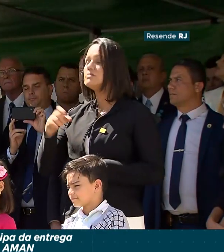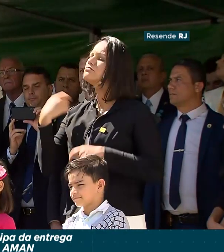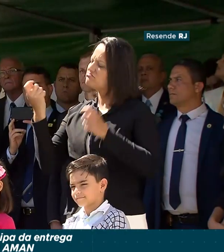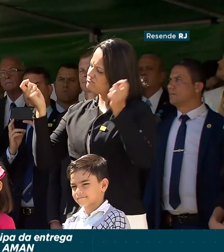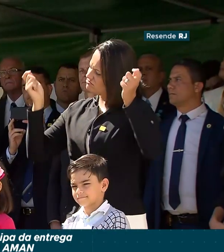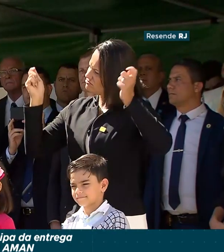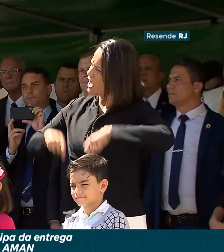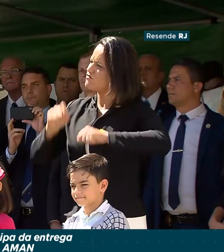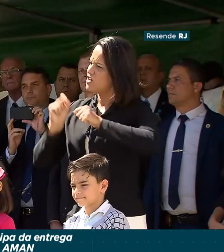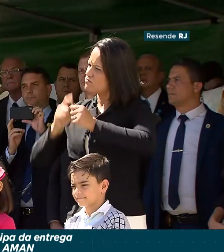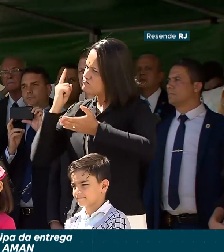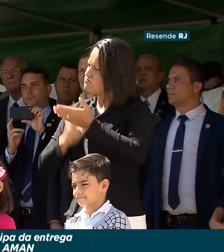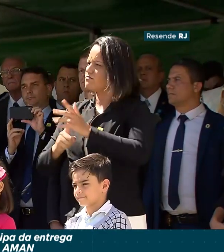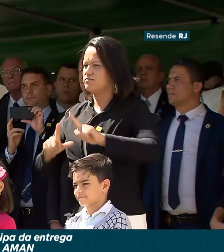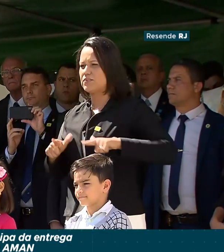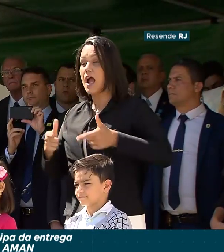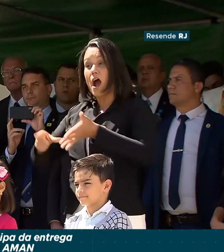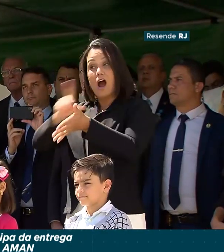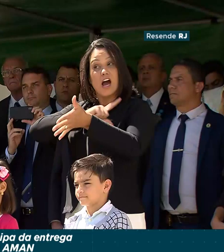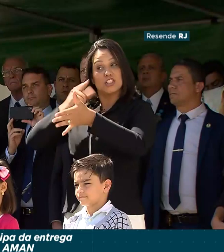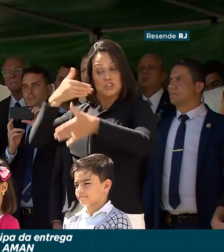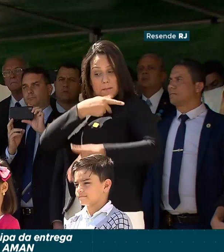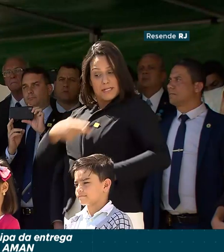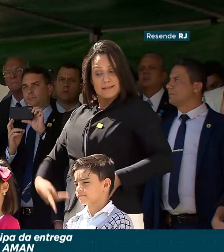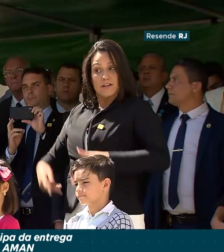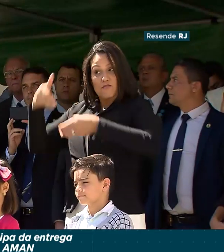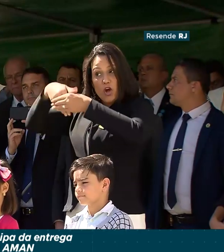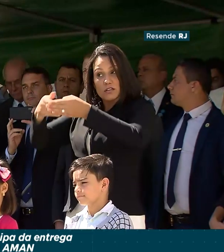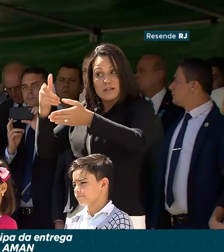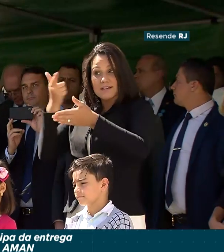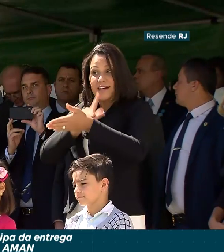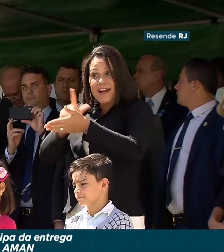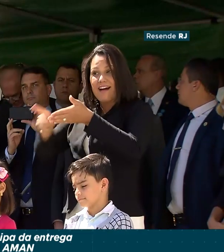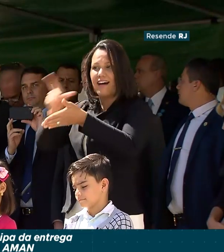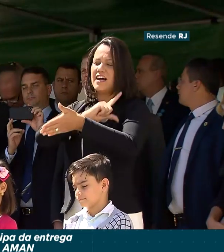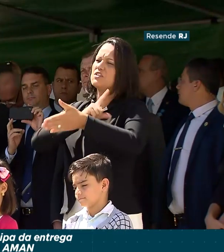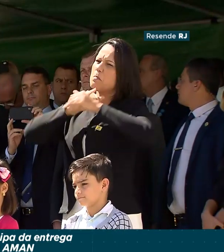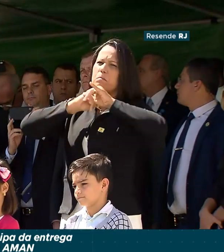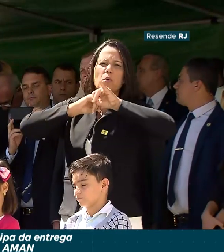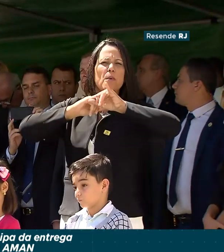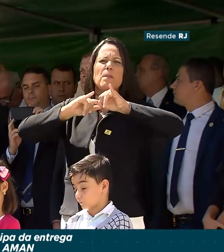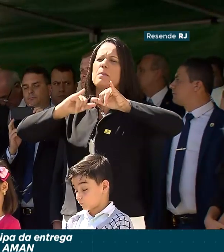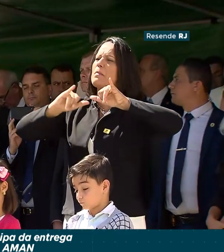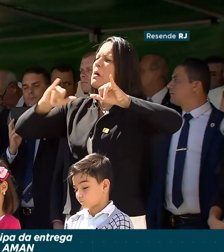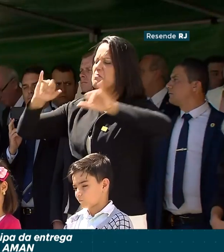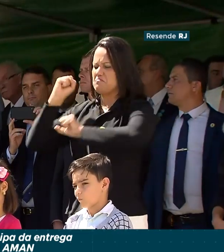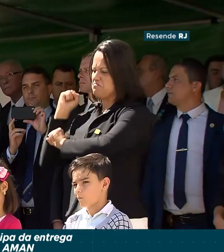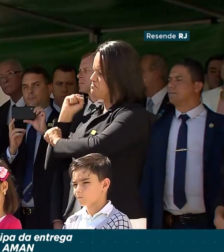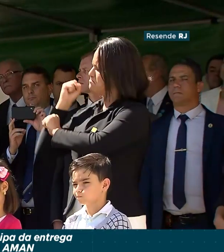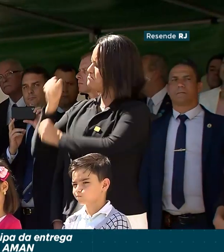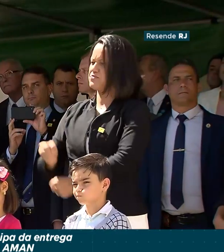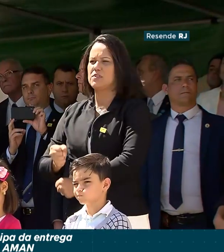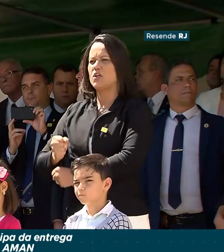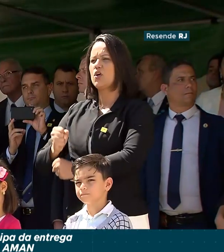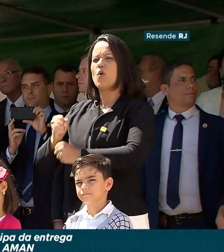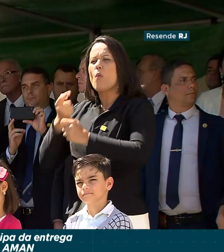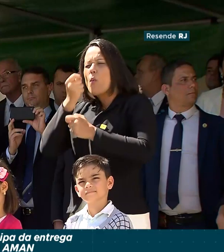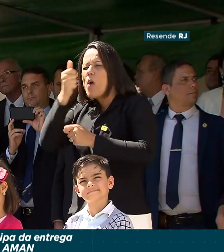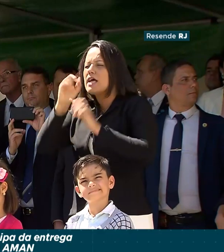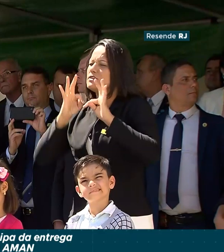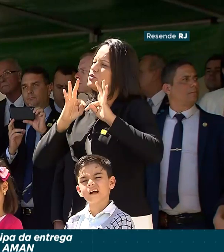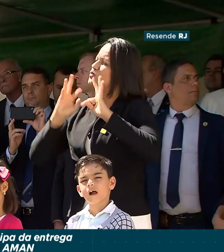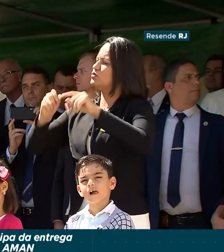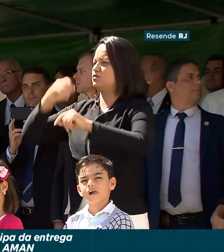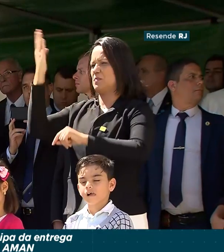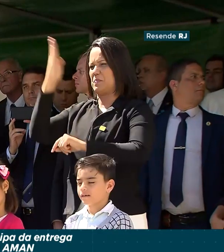aquilo que prometemos durante a campanha, que em grande parte é a bandeira de quase todos os brasileiros,